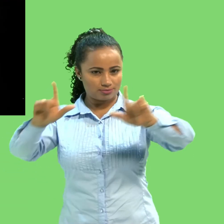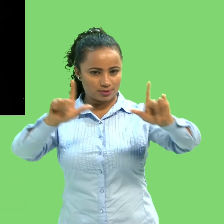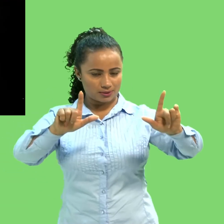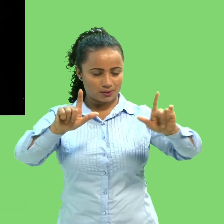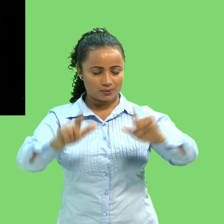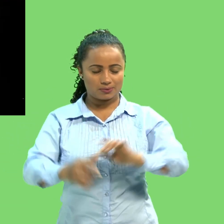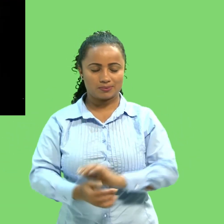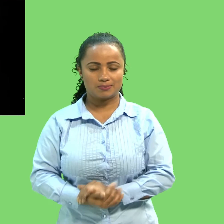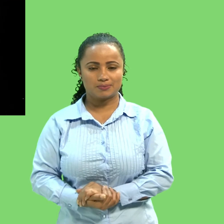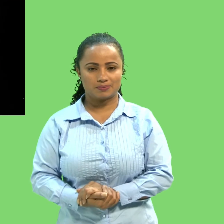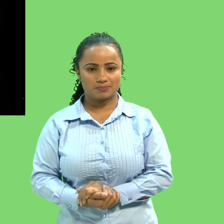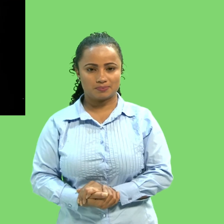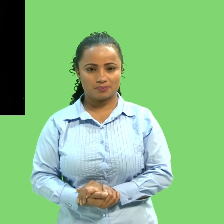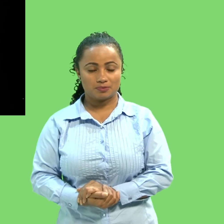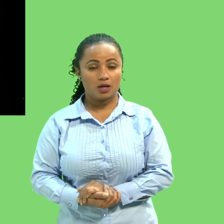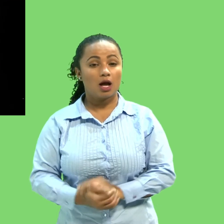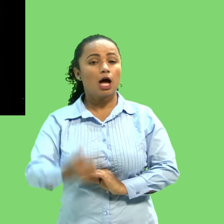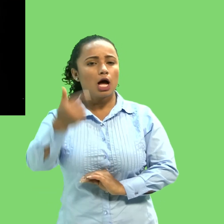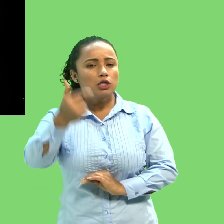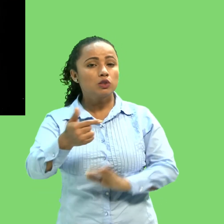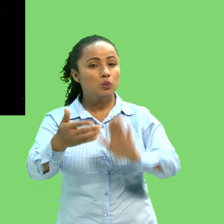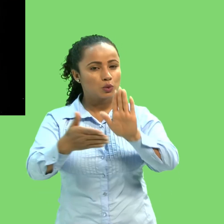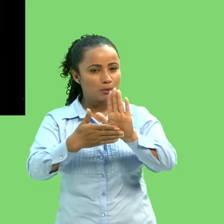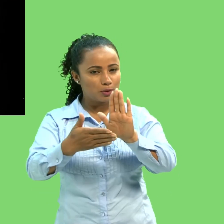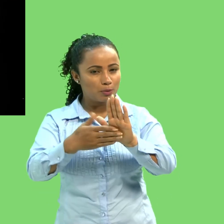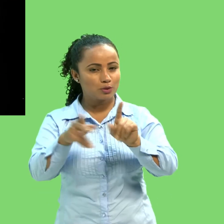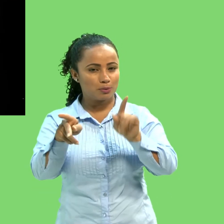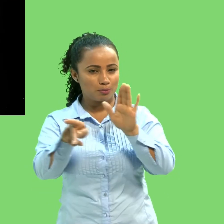A segunda corrente, né, proposta por Corassini,